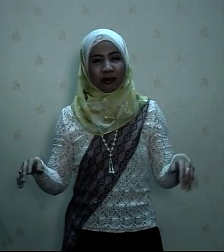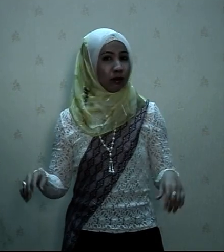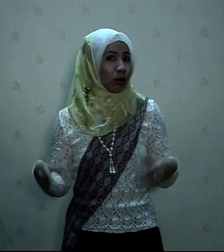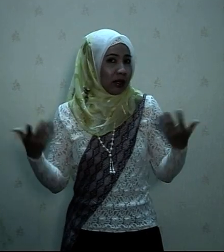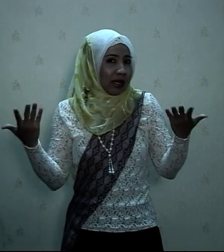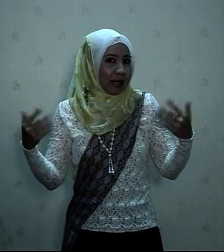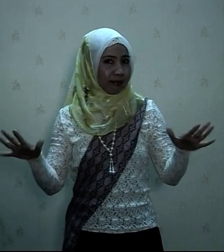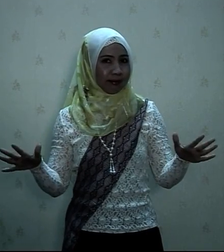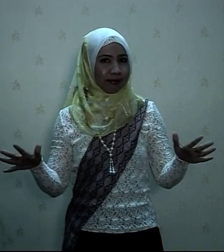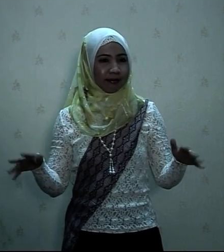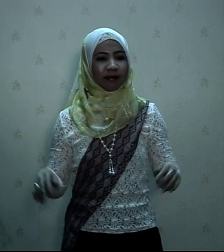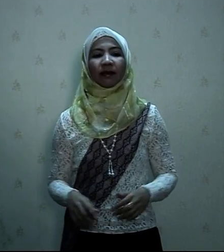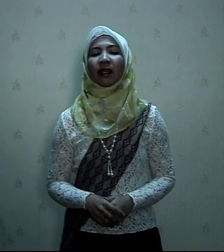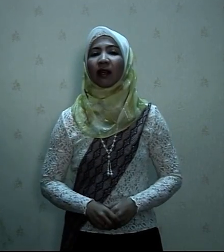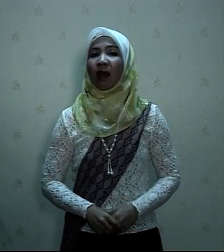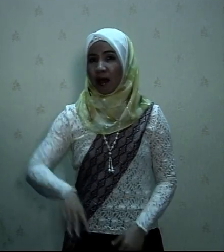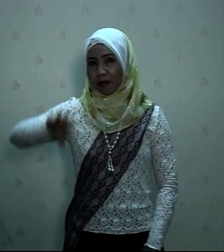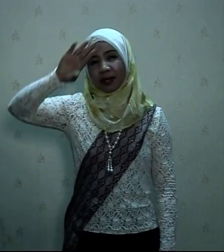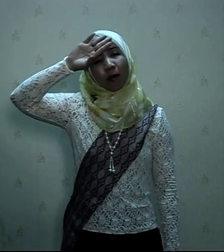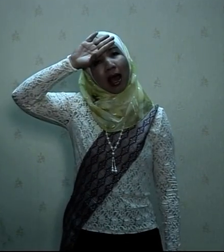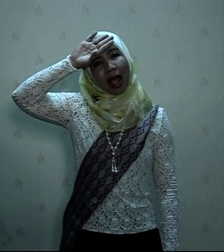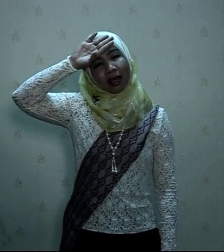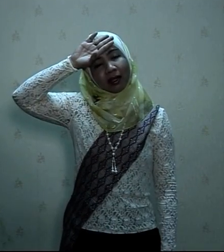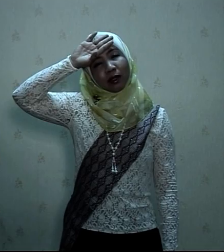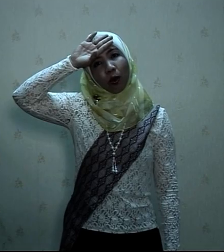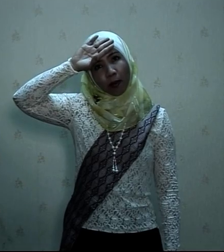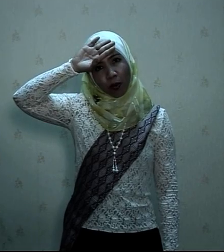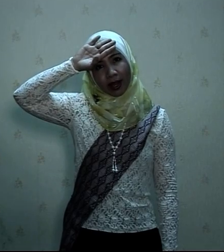หงุดหงิดไม่สบายหรือว่าป่วย